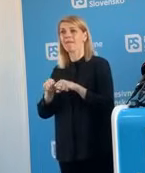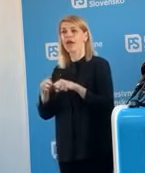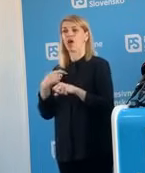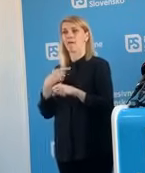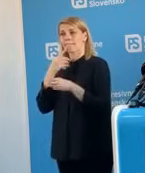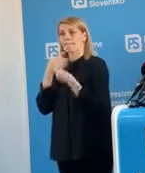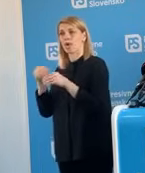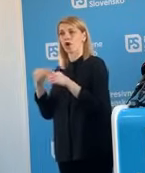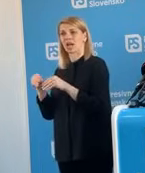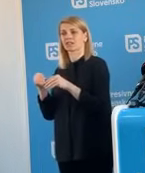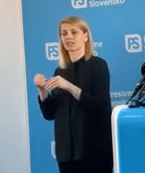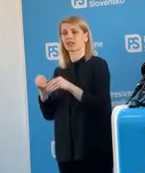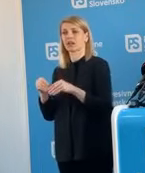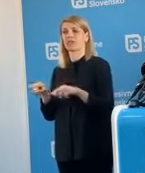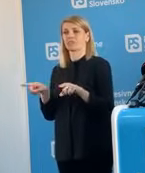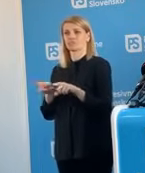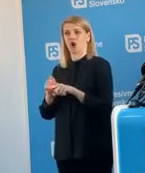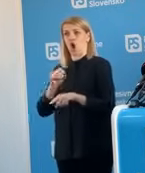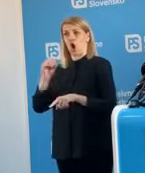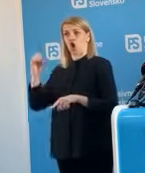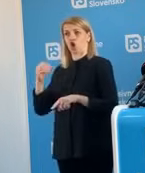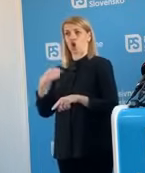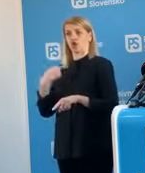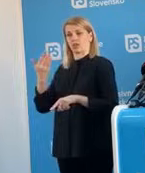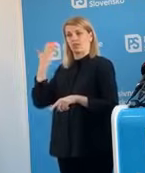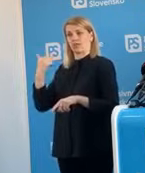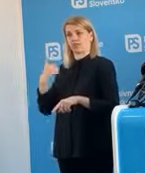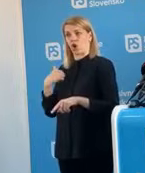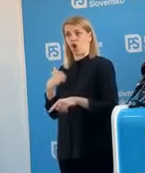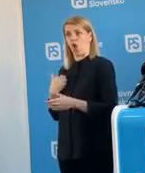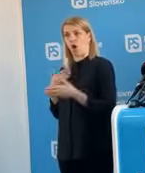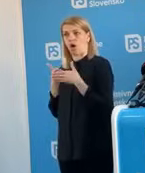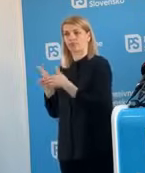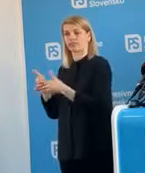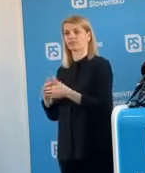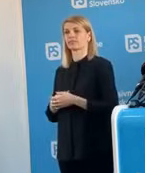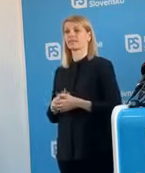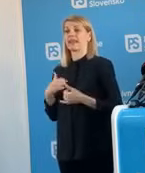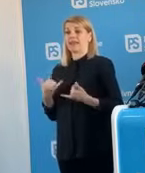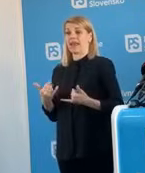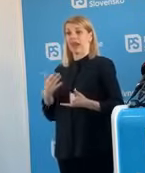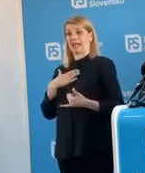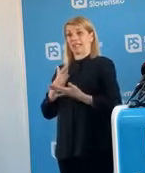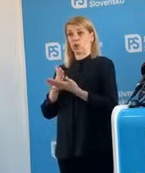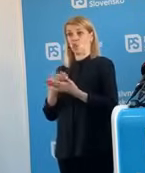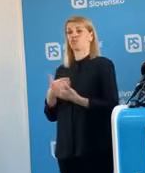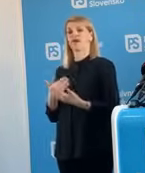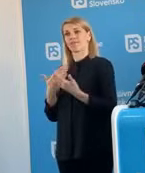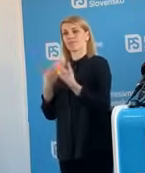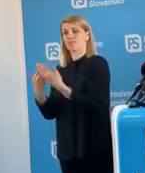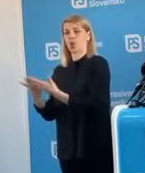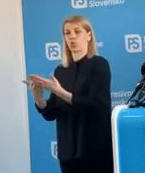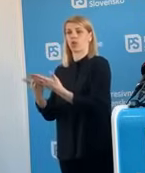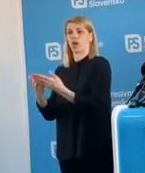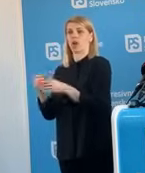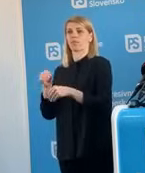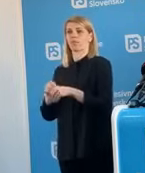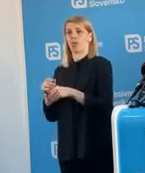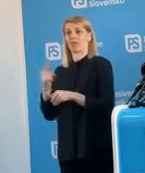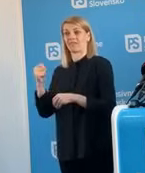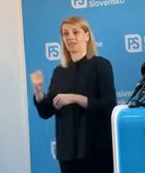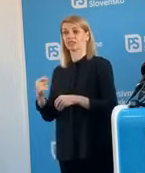Ľudovíta Odora, tak ponúkam svoje služby Robertovi Ficovi a jeho vláde. Pomôžem mu